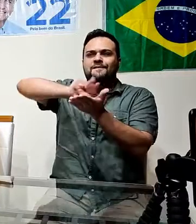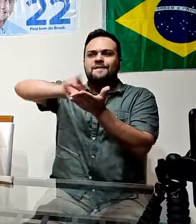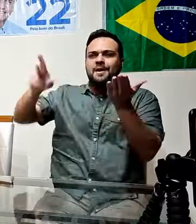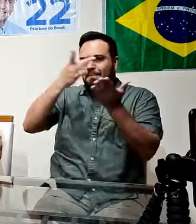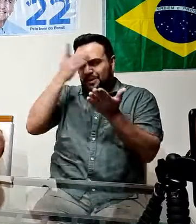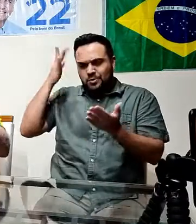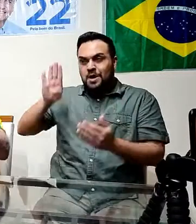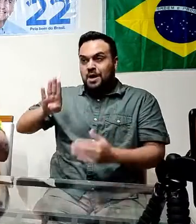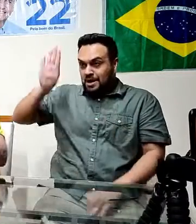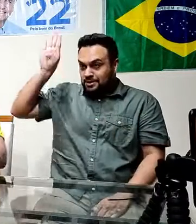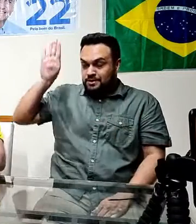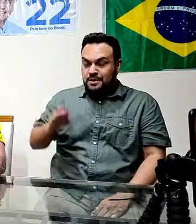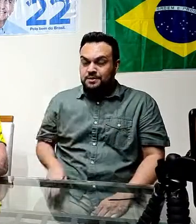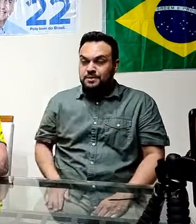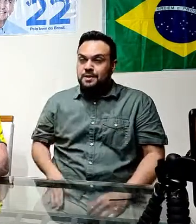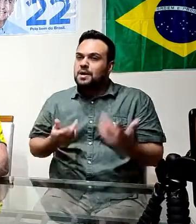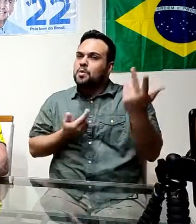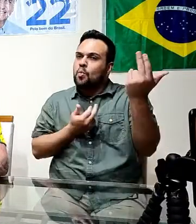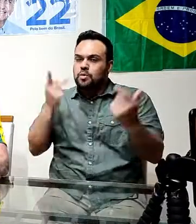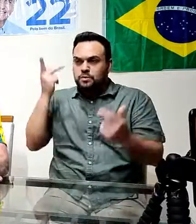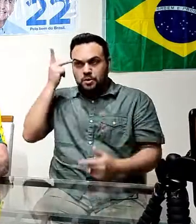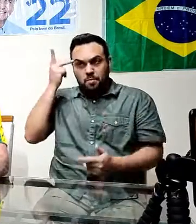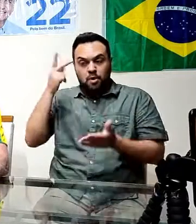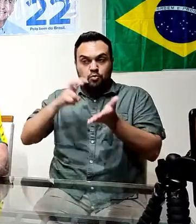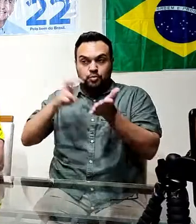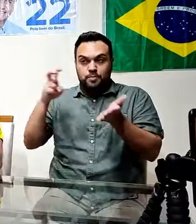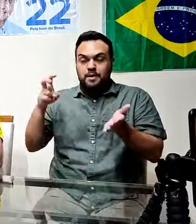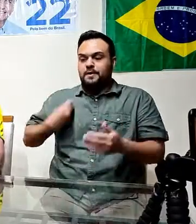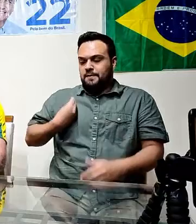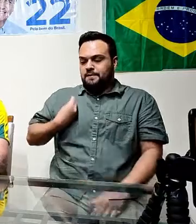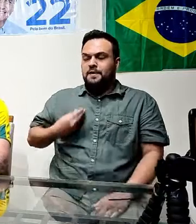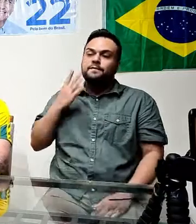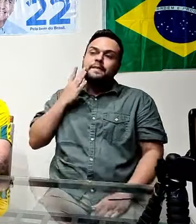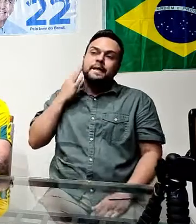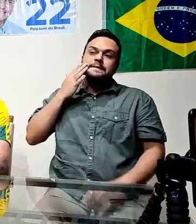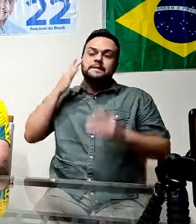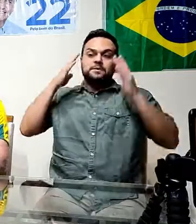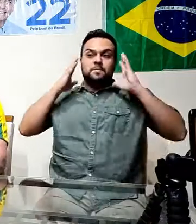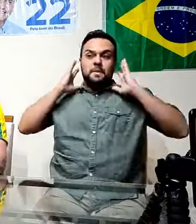muitos deles. Assim como em São Paulo, pela manhã, vai estar o Tarcísio, vai estar o Marcos Pontes.